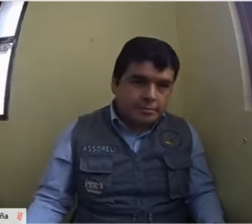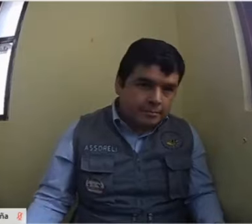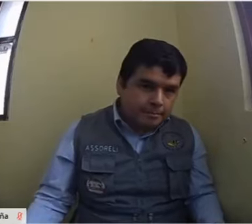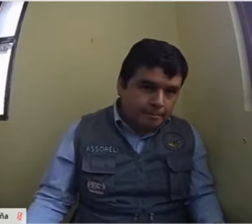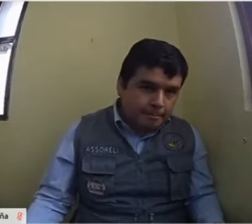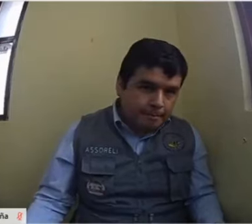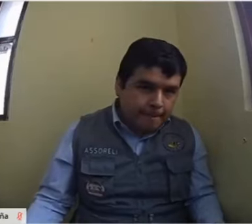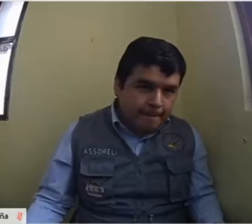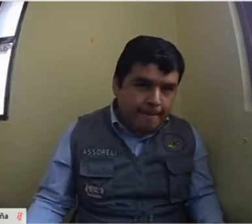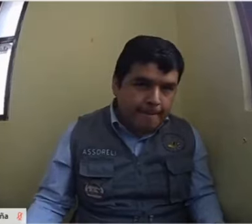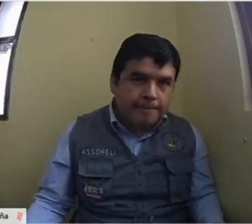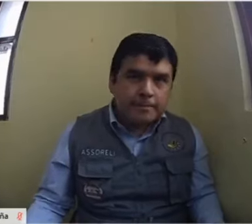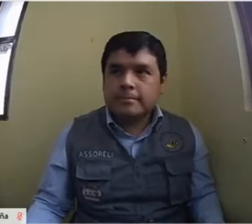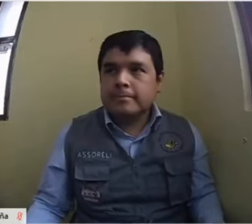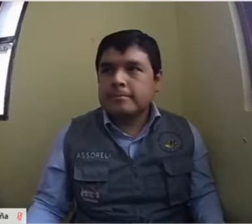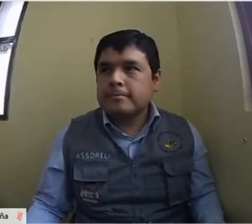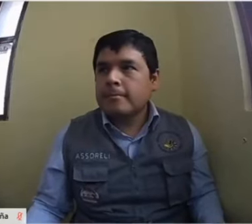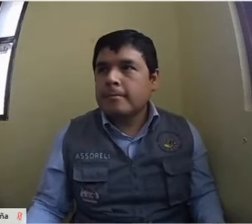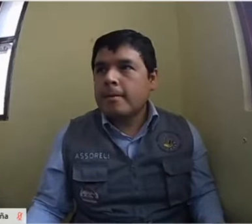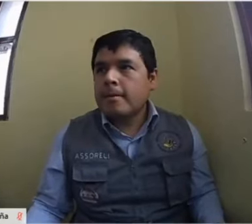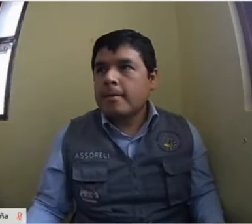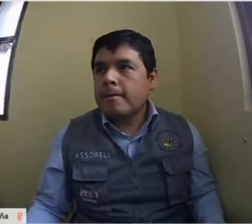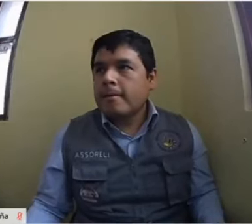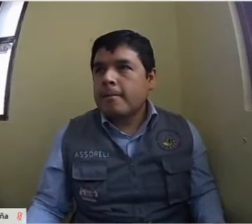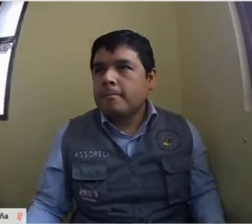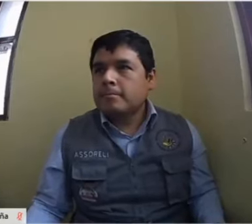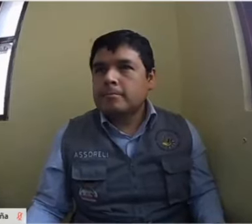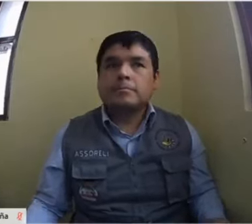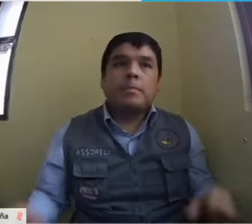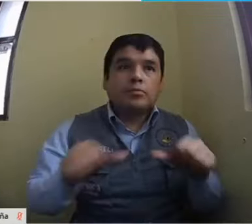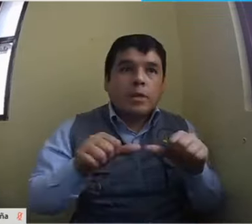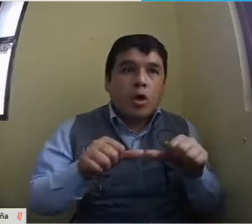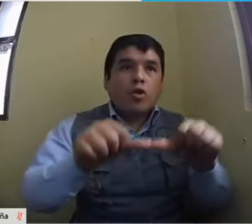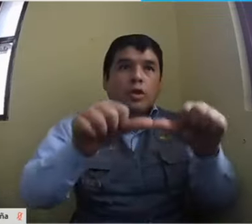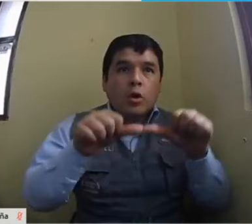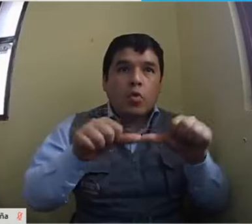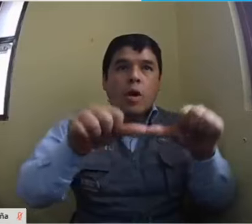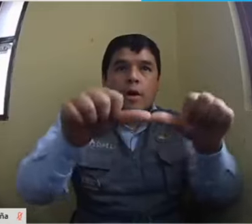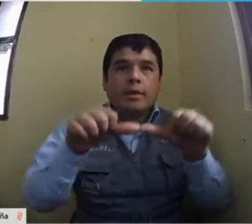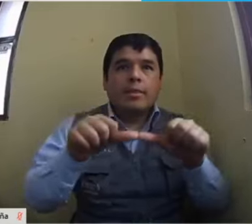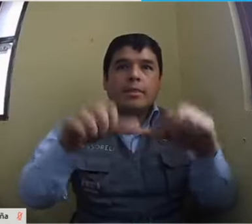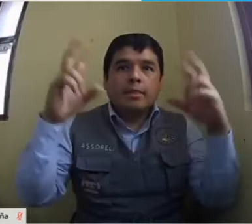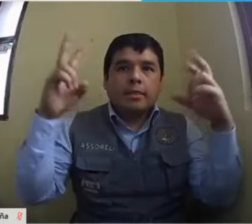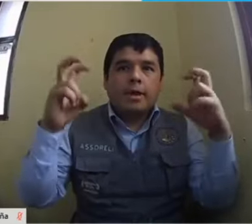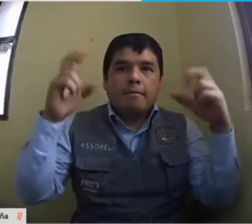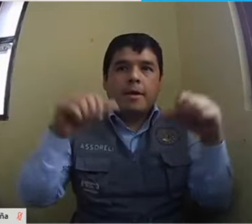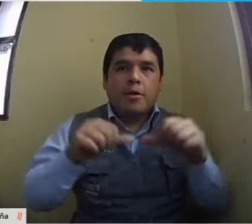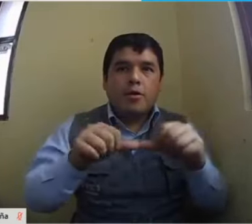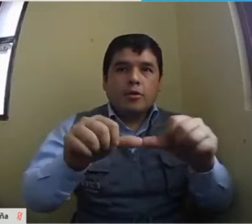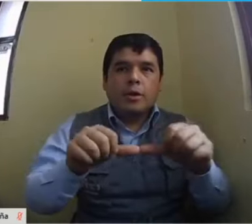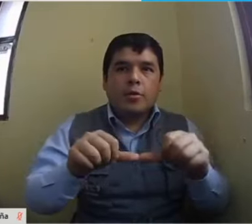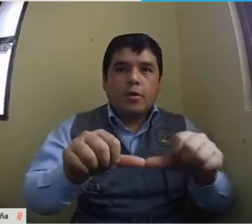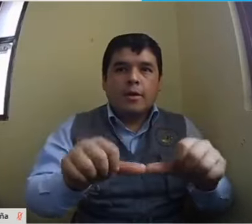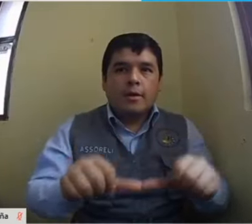Sí, como les decía algunos al inicio, vamos a generar un acceso a un Classroom. Ahí van a encontrar todo el material.